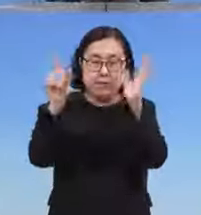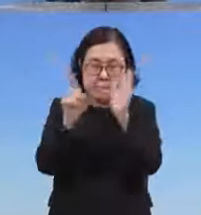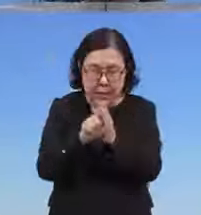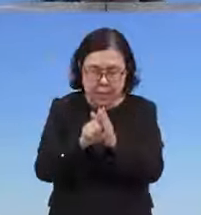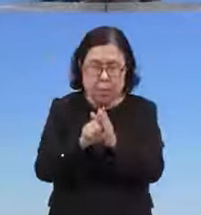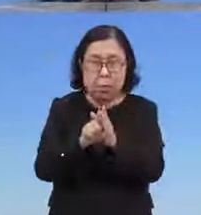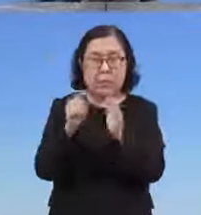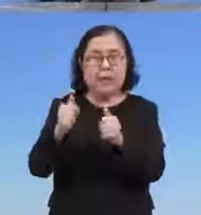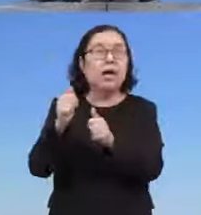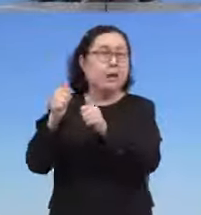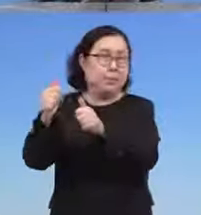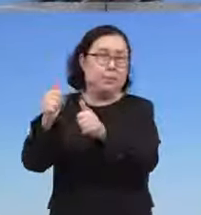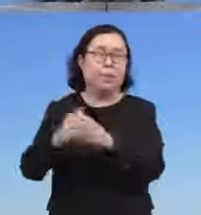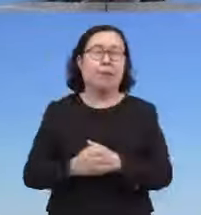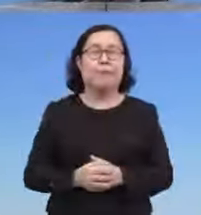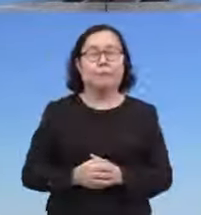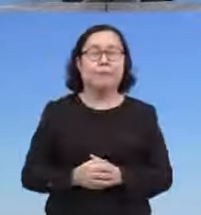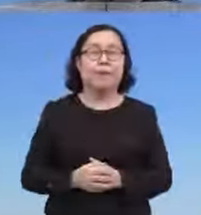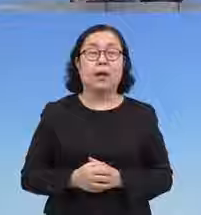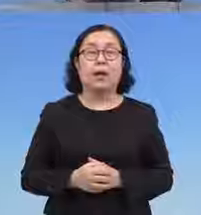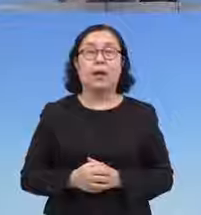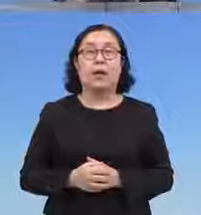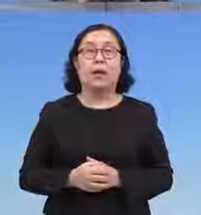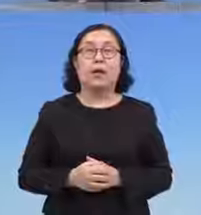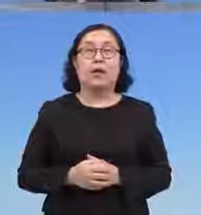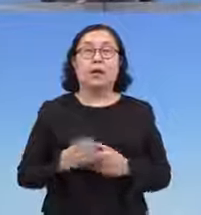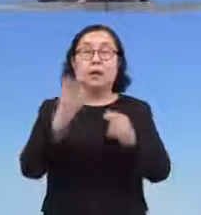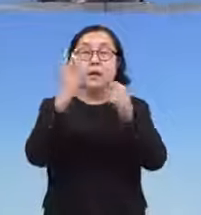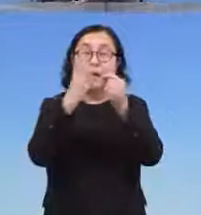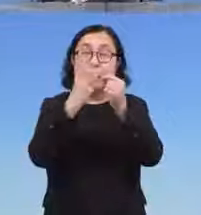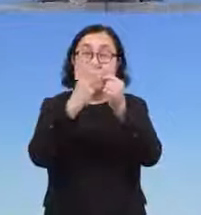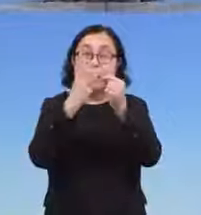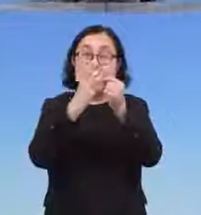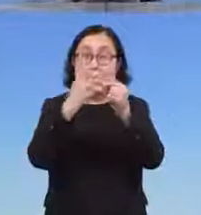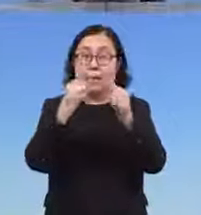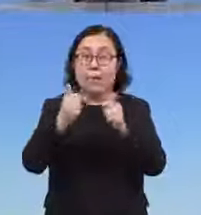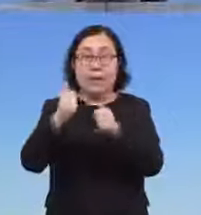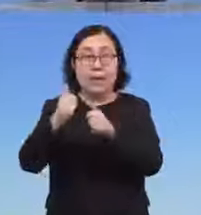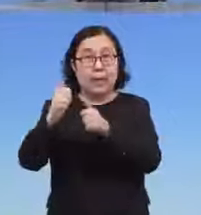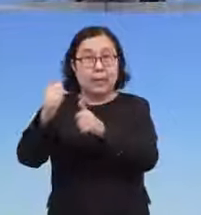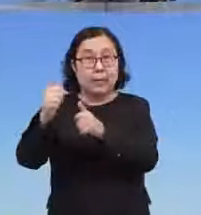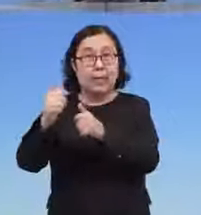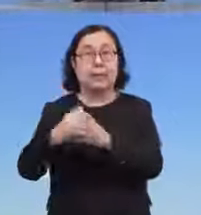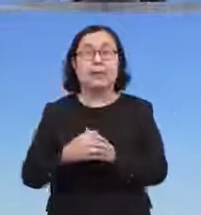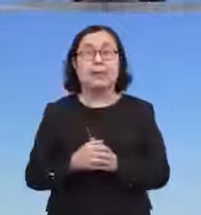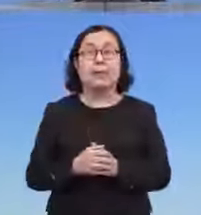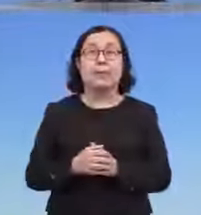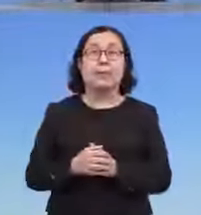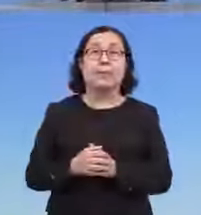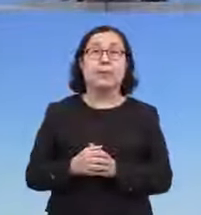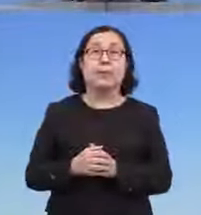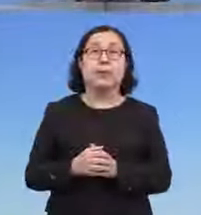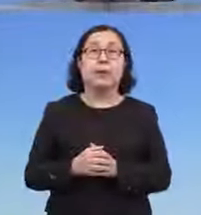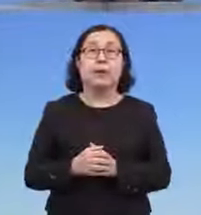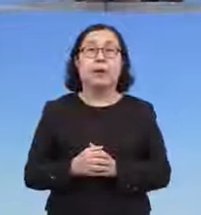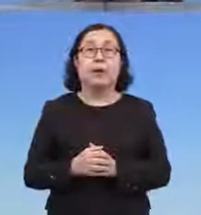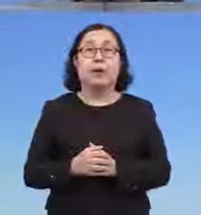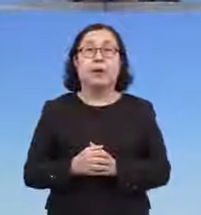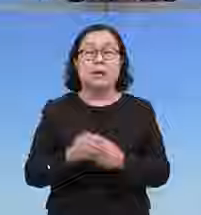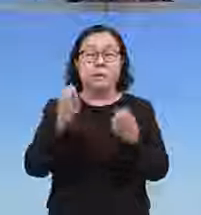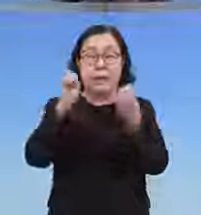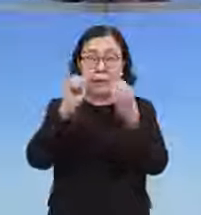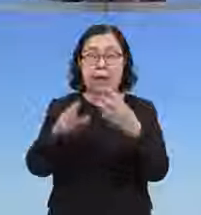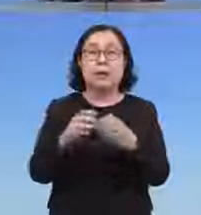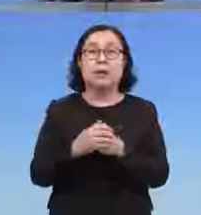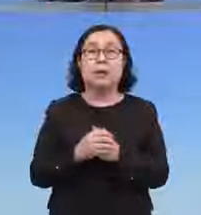우선순위의 변화를 말한다, 이런 의미고요. 그런가 하면 한 가지 더 있습니다. 세 번째로 제자들이 따르니라